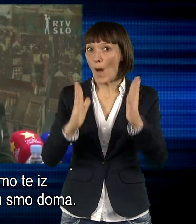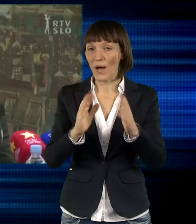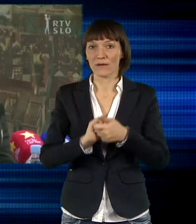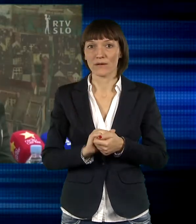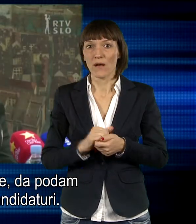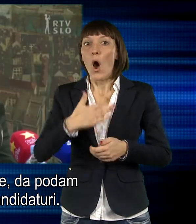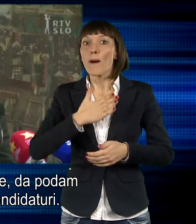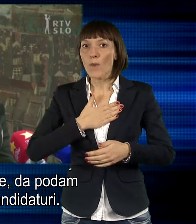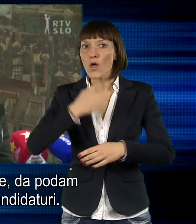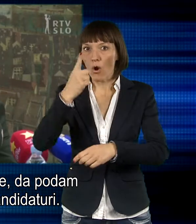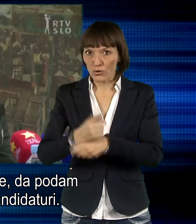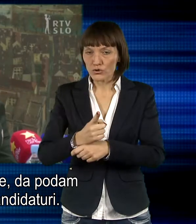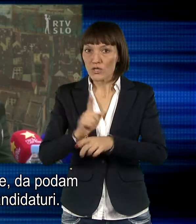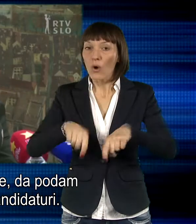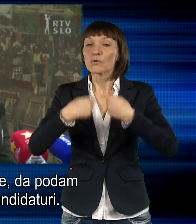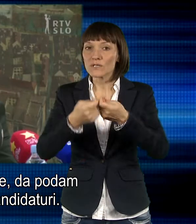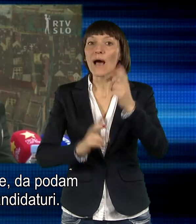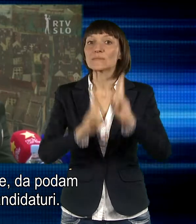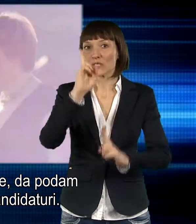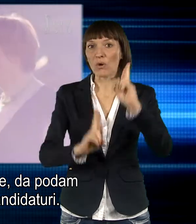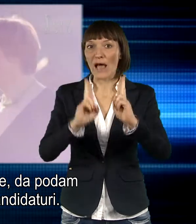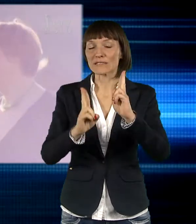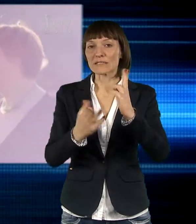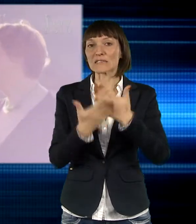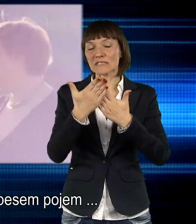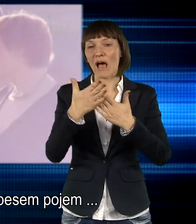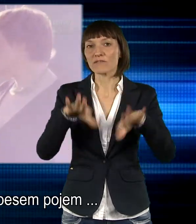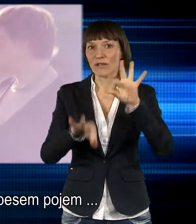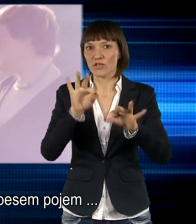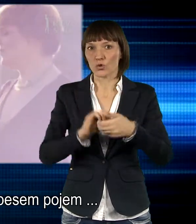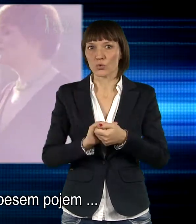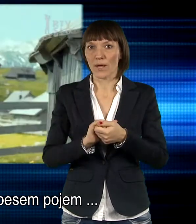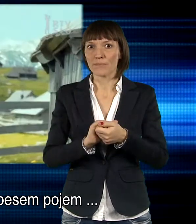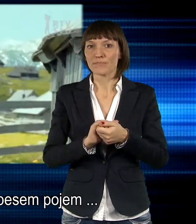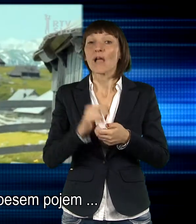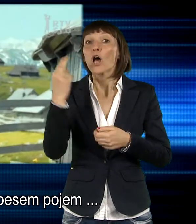doma. Moja odločitev je, da podam soglasje kandidaturi.